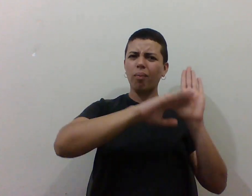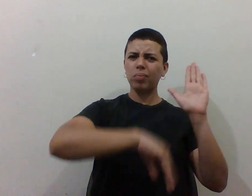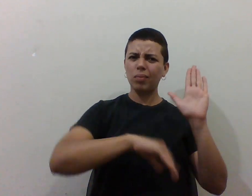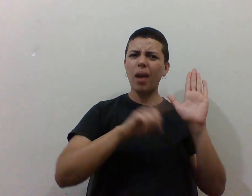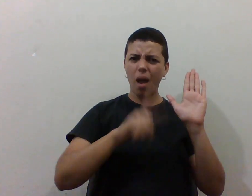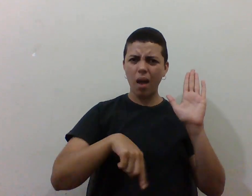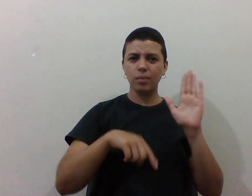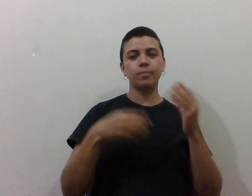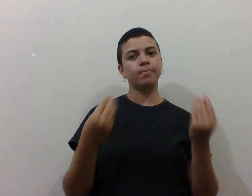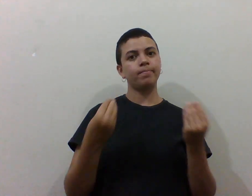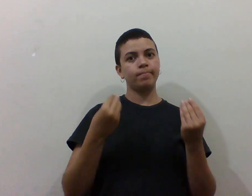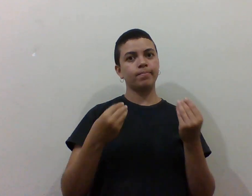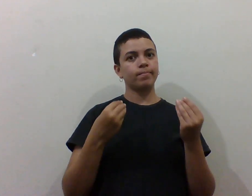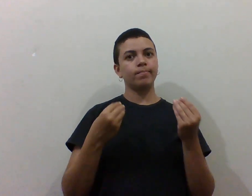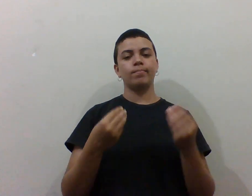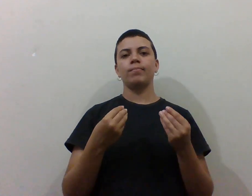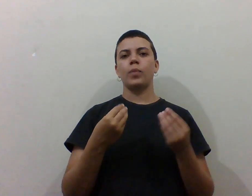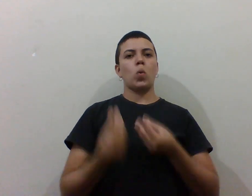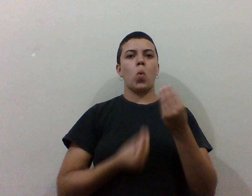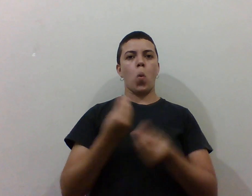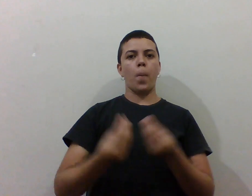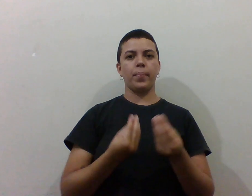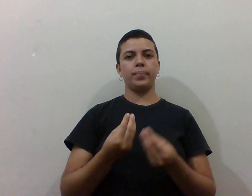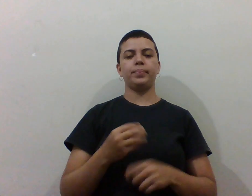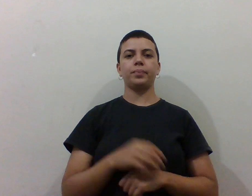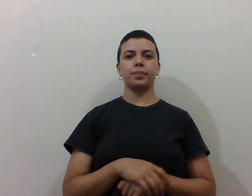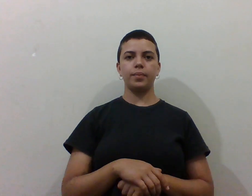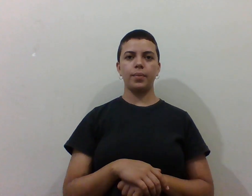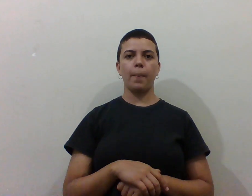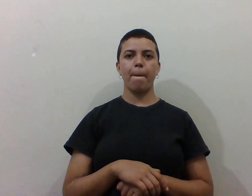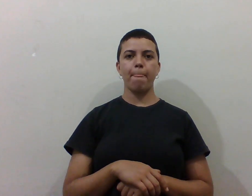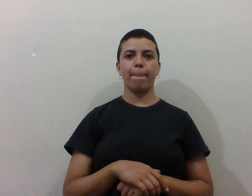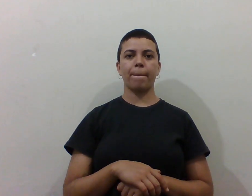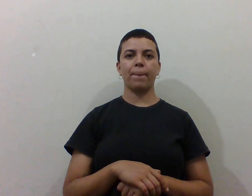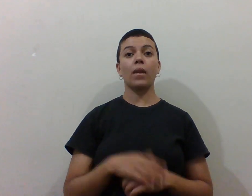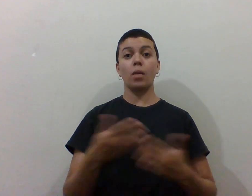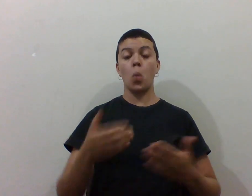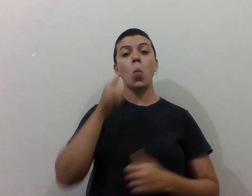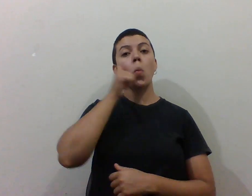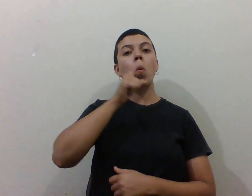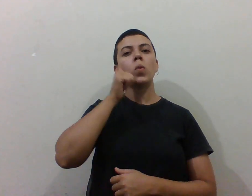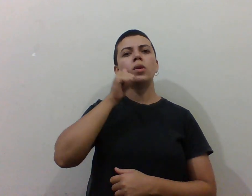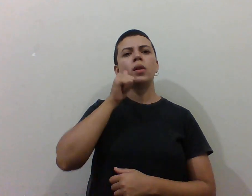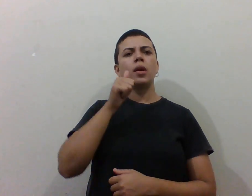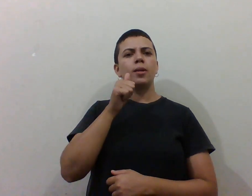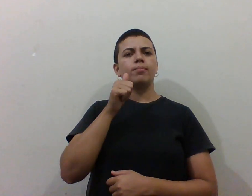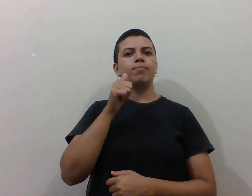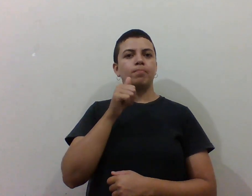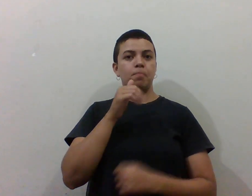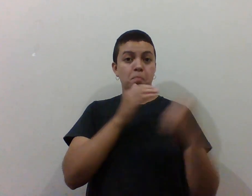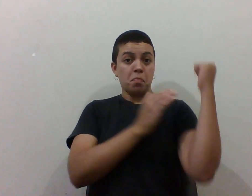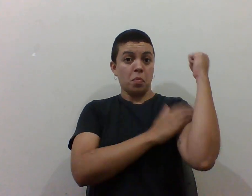expresso de dignidade e de direitos fundamentais. E uma feminista que vivia, naquela época, a Pauline de Gouge,